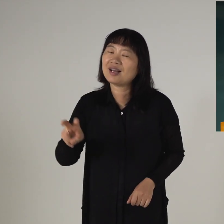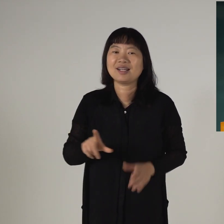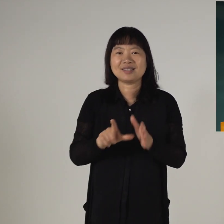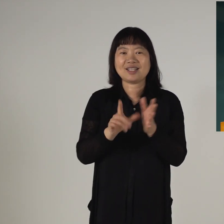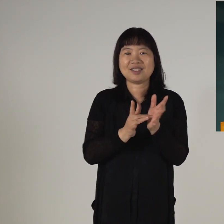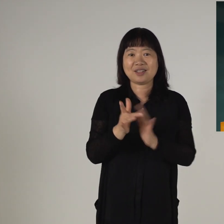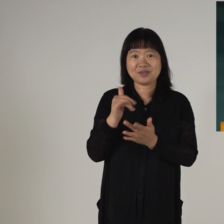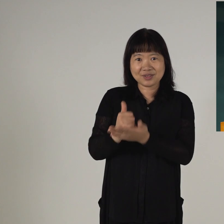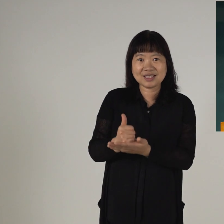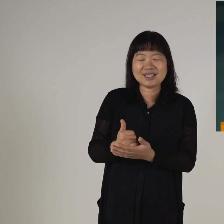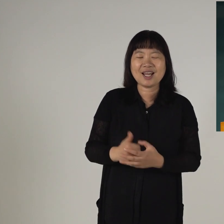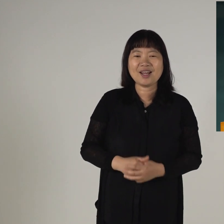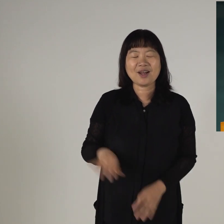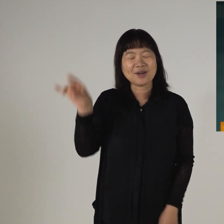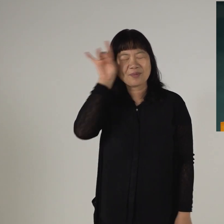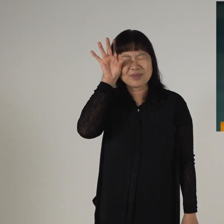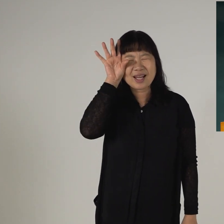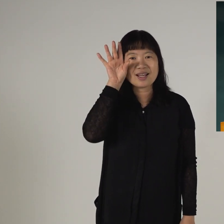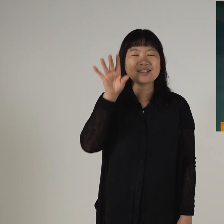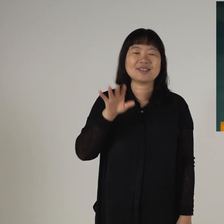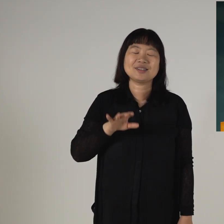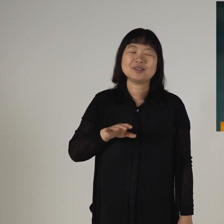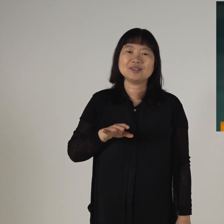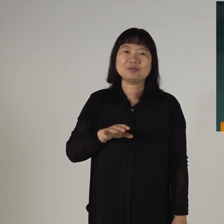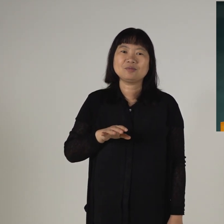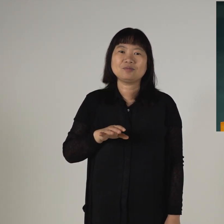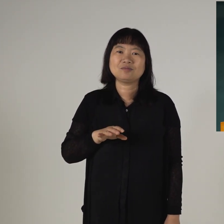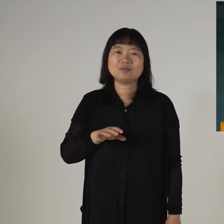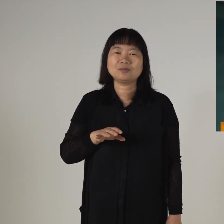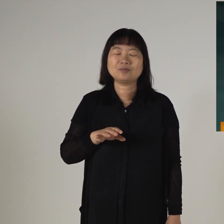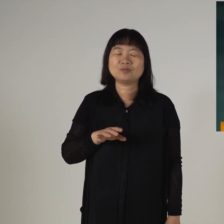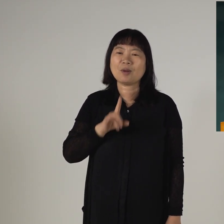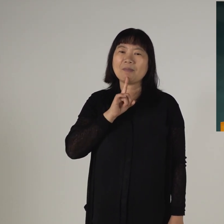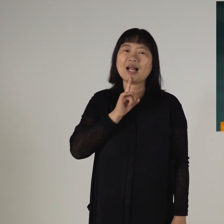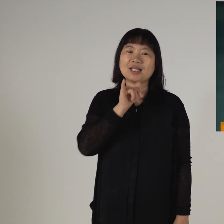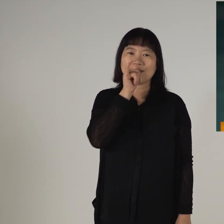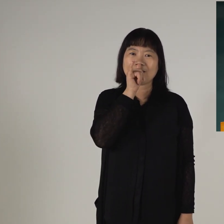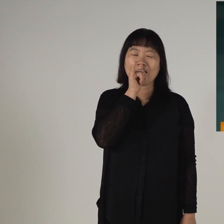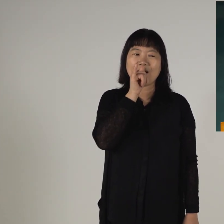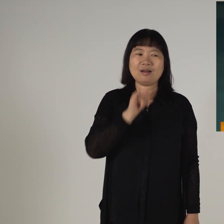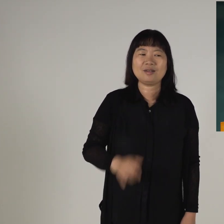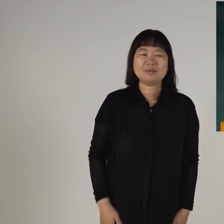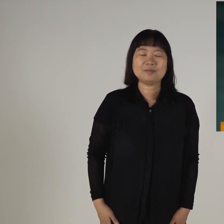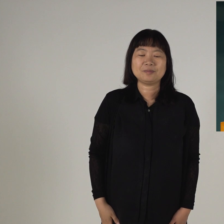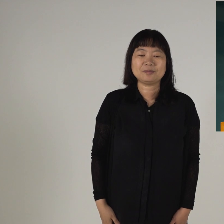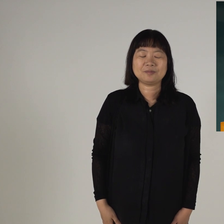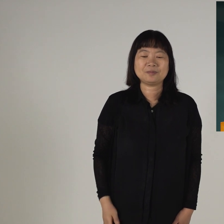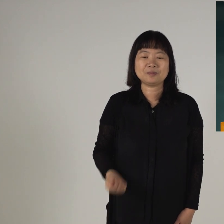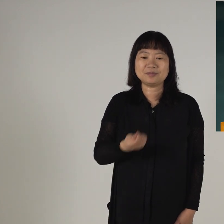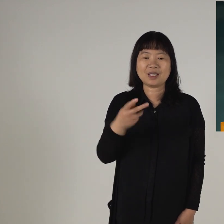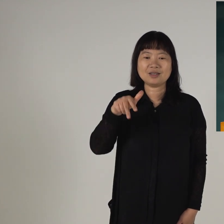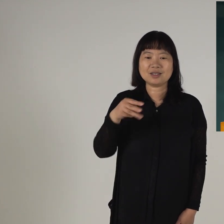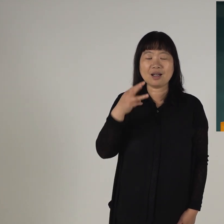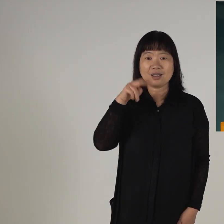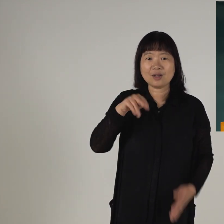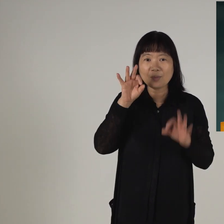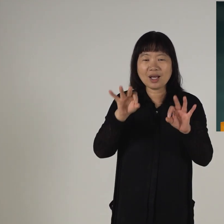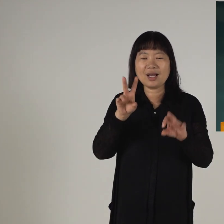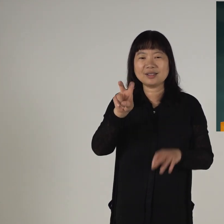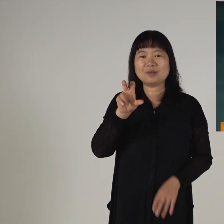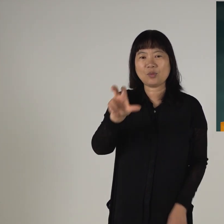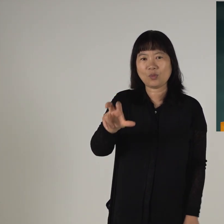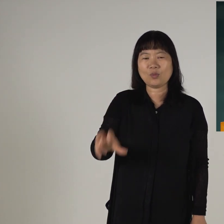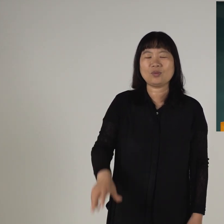예수님께서 뜬금없이 알듯 모르듯한 수수께끼 같은 얘기를 하세요. 자, 몇 절을 보시냐면